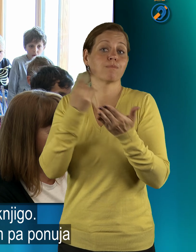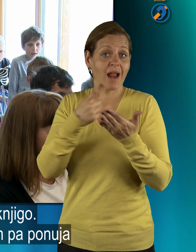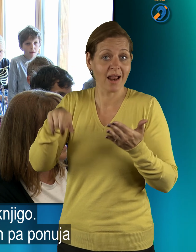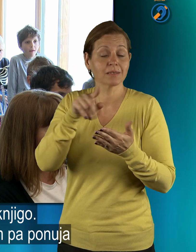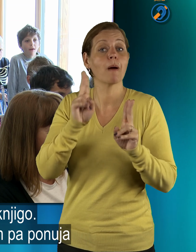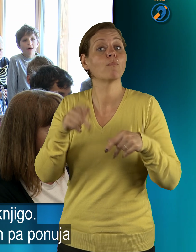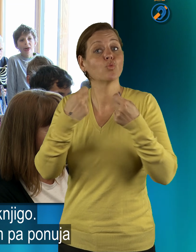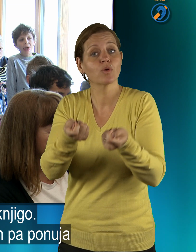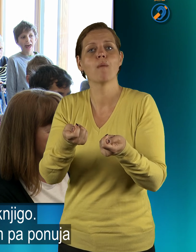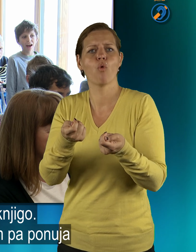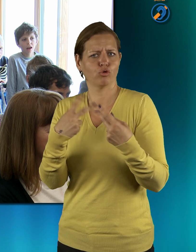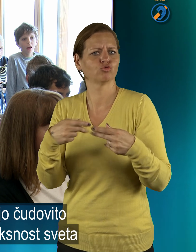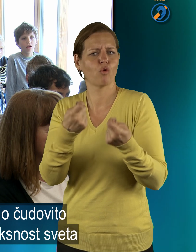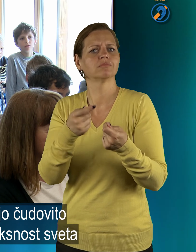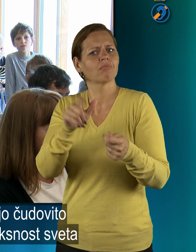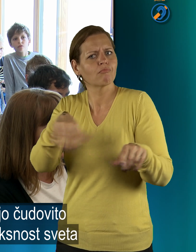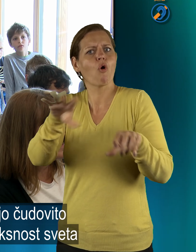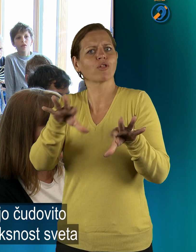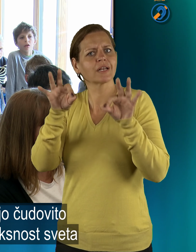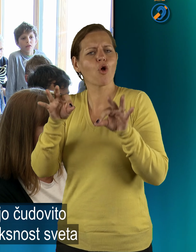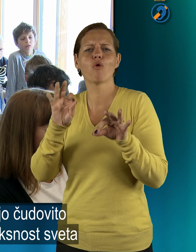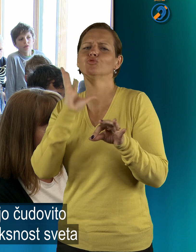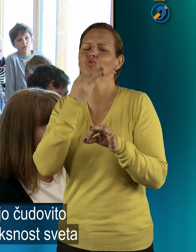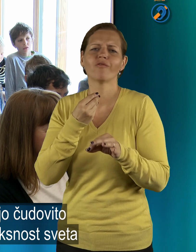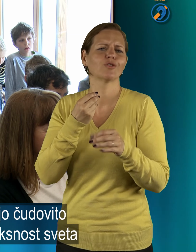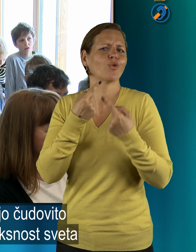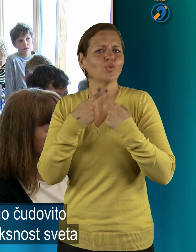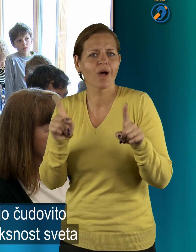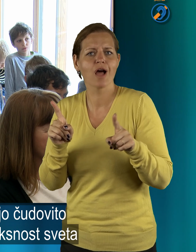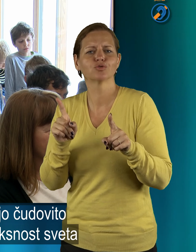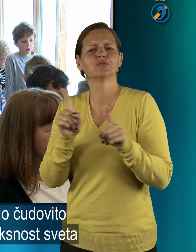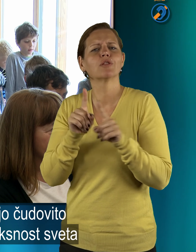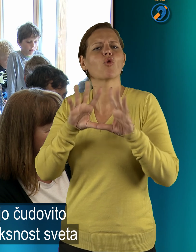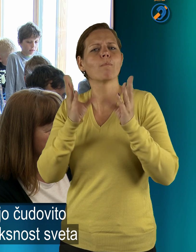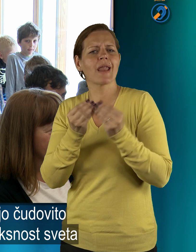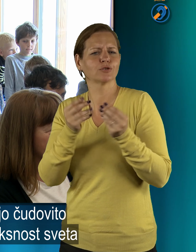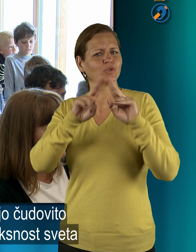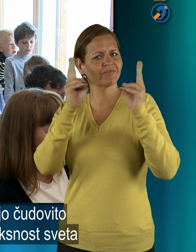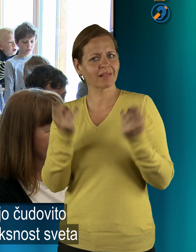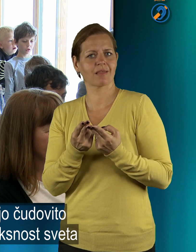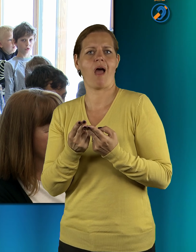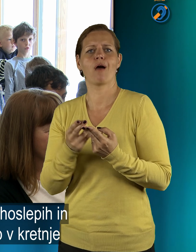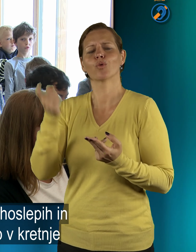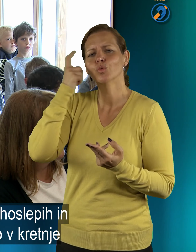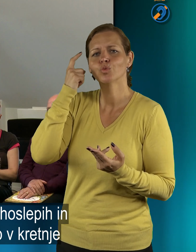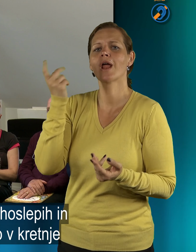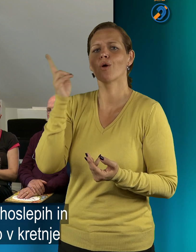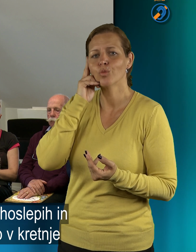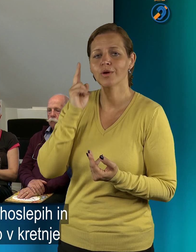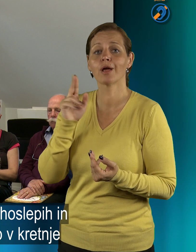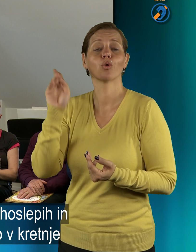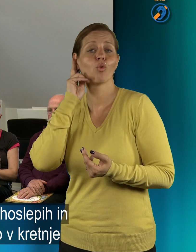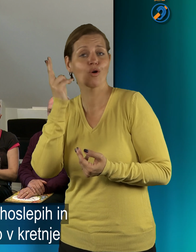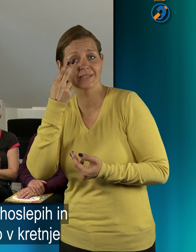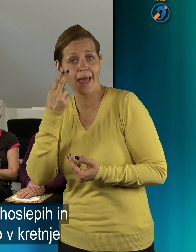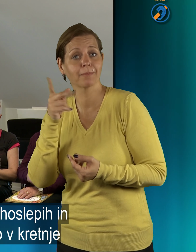Polnočutnim bralcem pa ponuja možnost, da odkrijejo čudovito drugačnost in kompleksnost sveta in kulture gluhih, gluhoslepih in